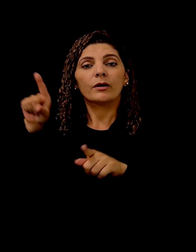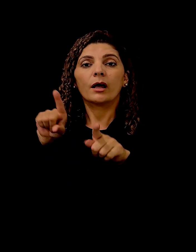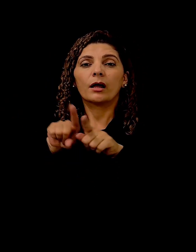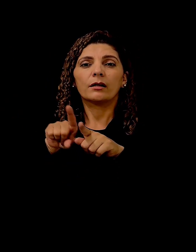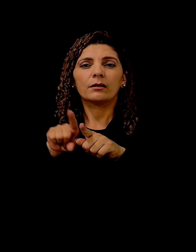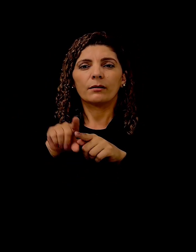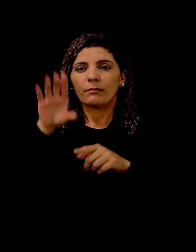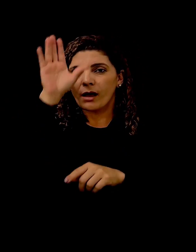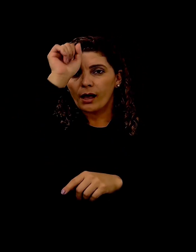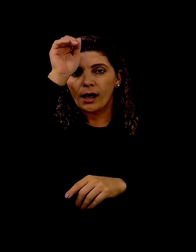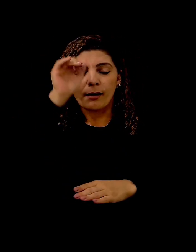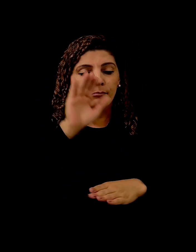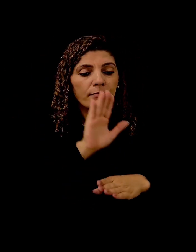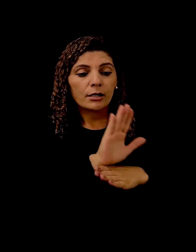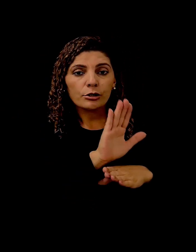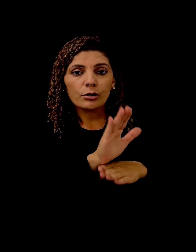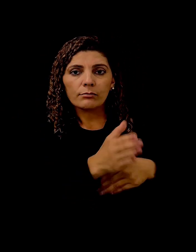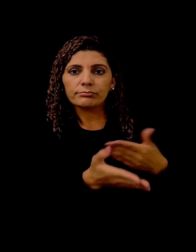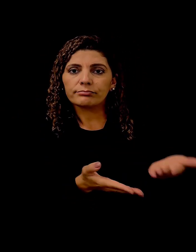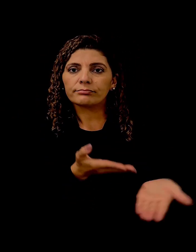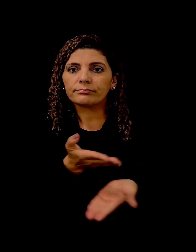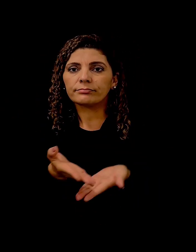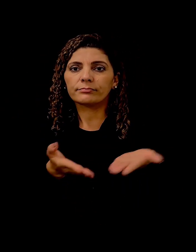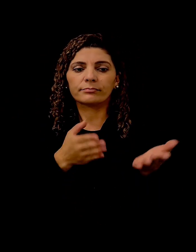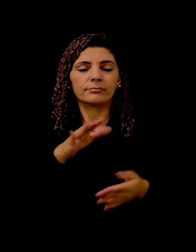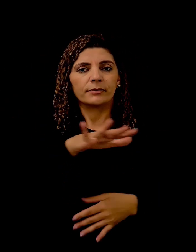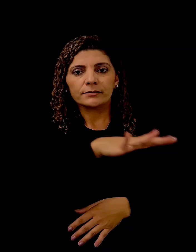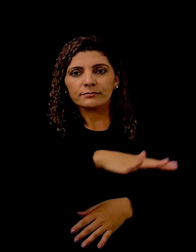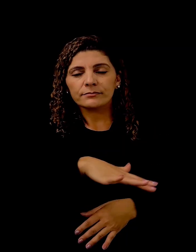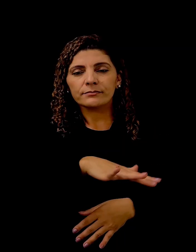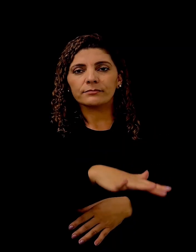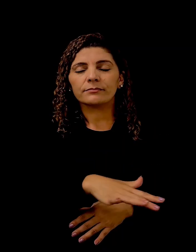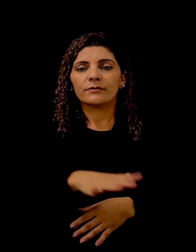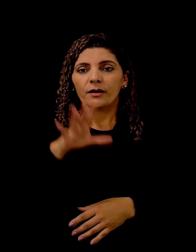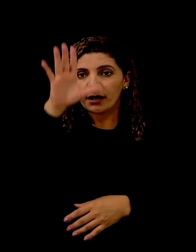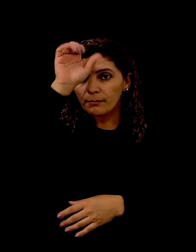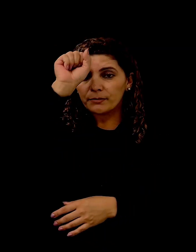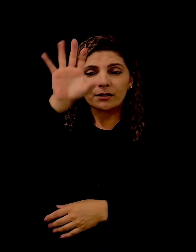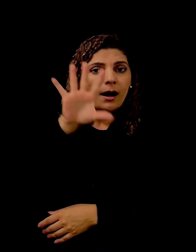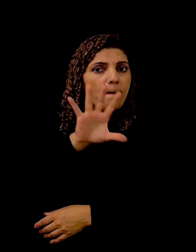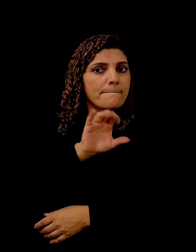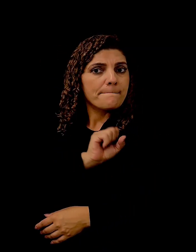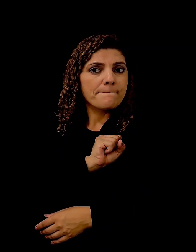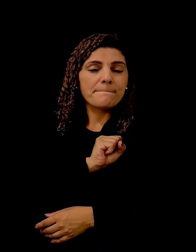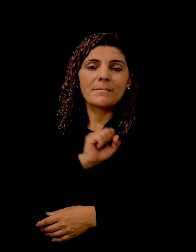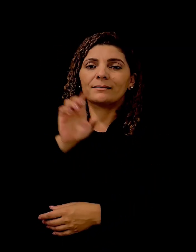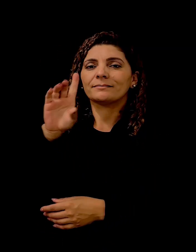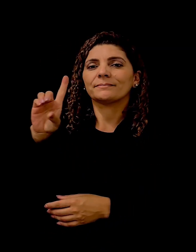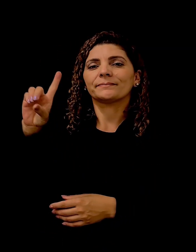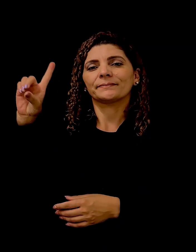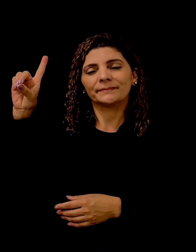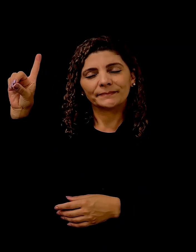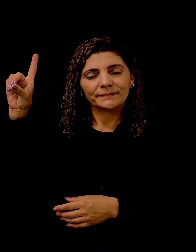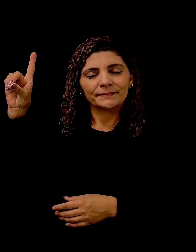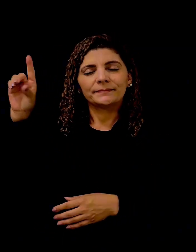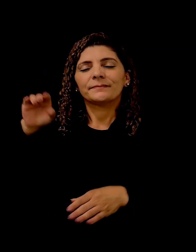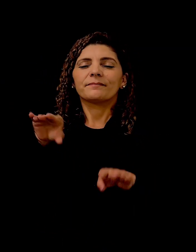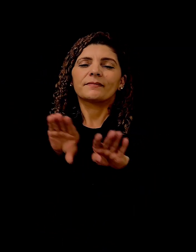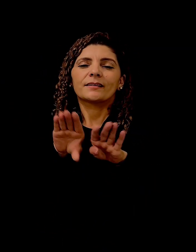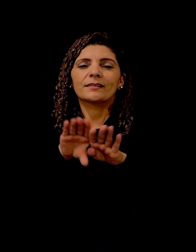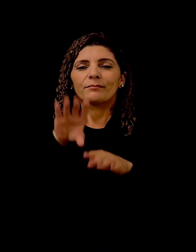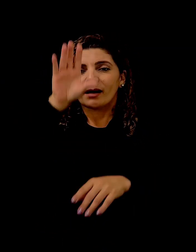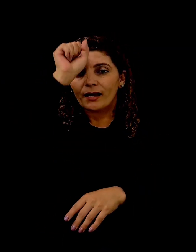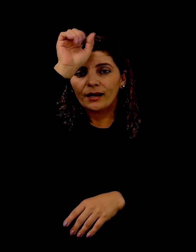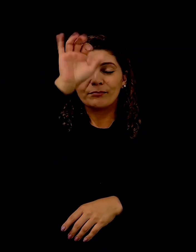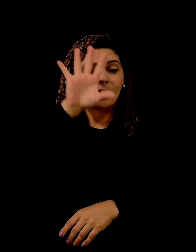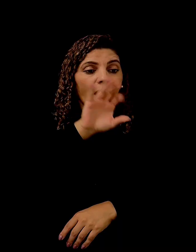próximo. Quando o fiel aprende a amar a Deus, ele aprende a amar o